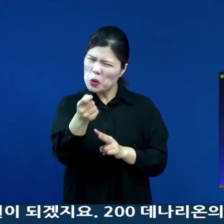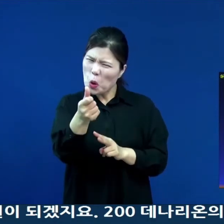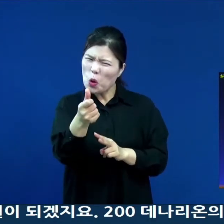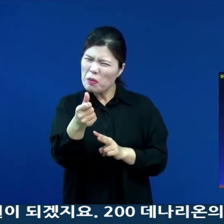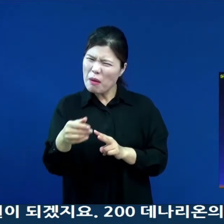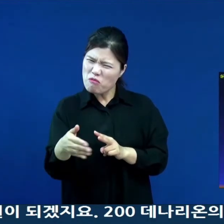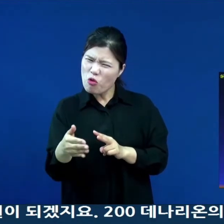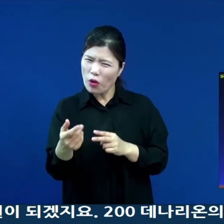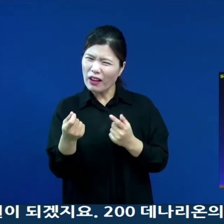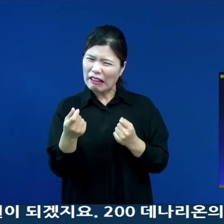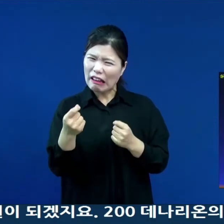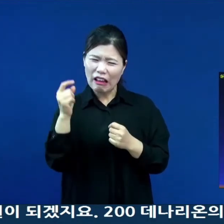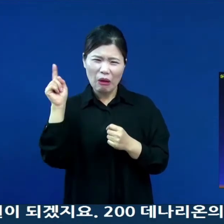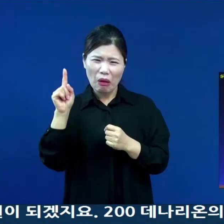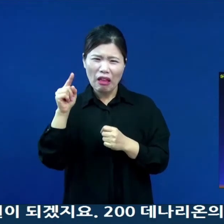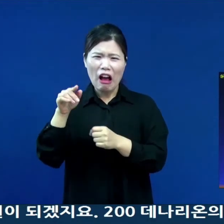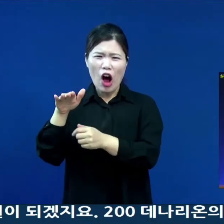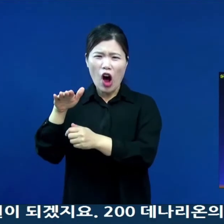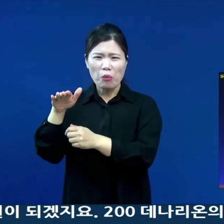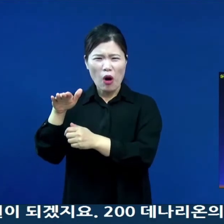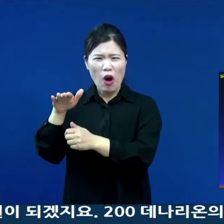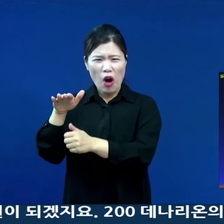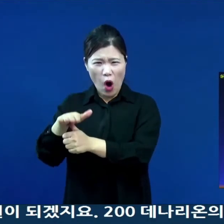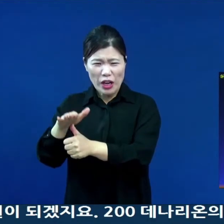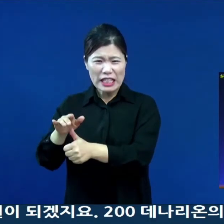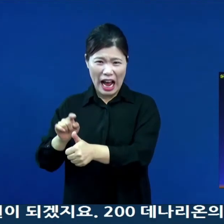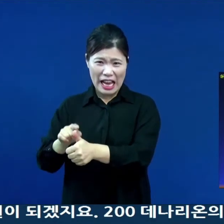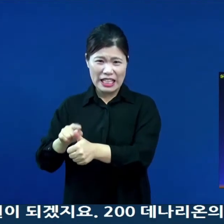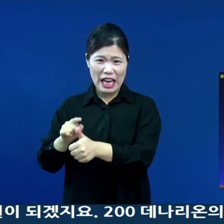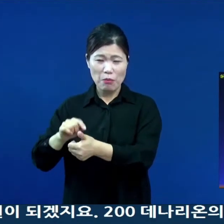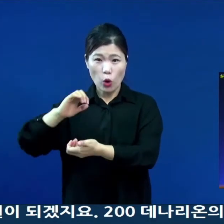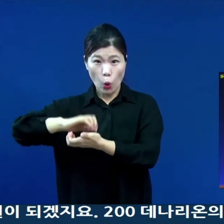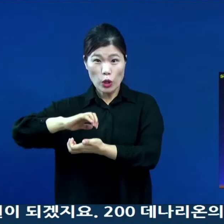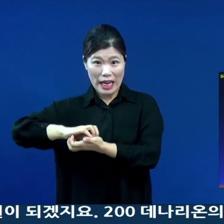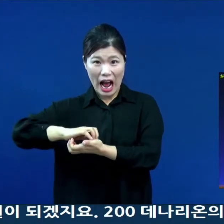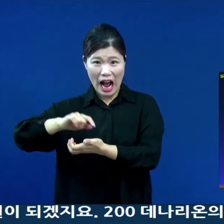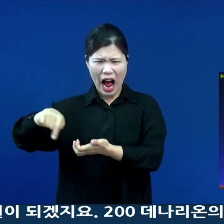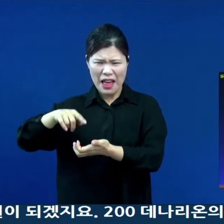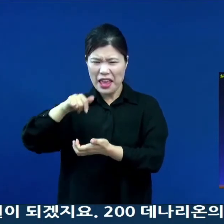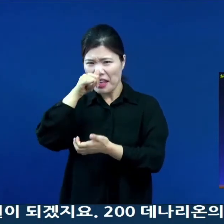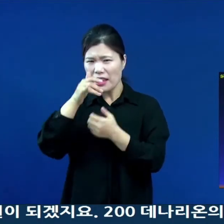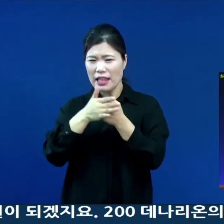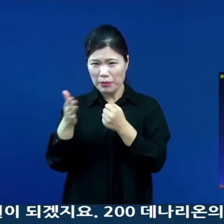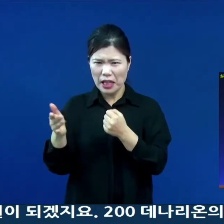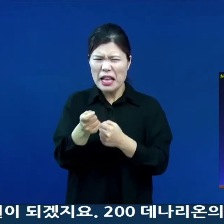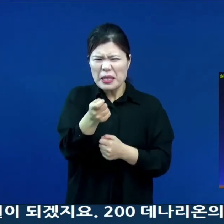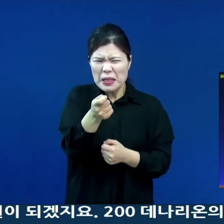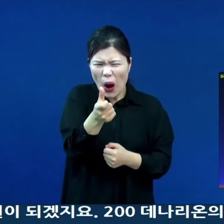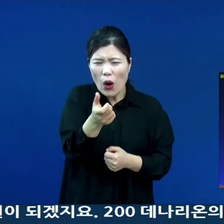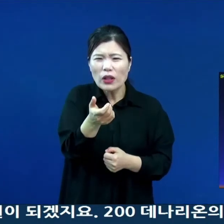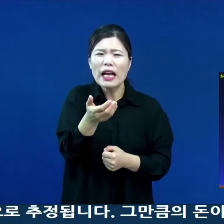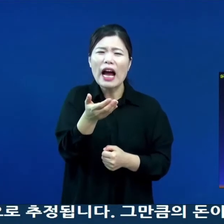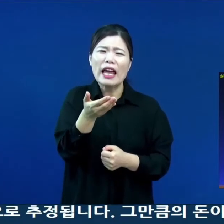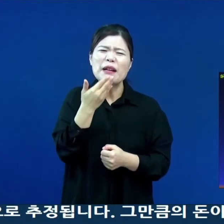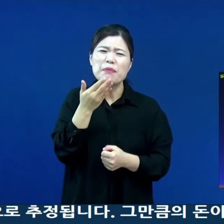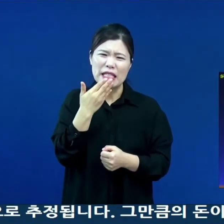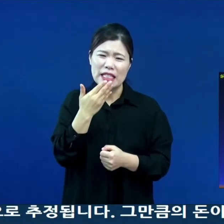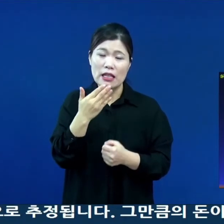것이다, 어린아이의 도시락 정도였을 것이다. 보리떡 5개와 적은 양의 음식이